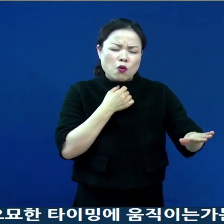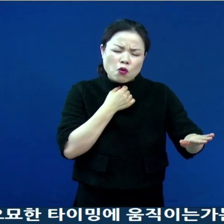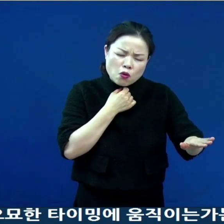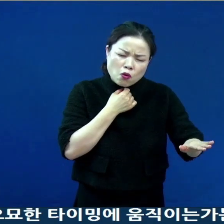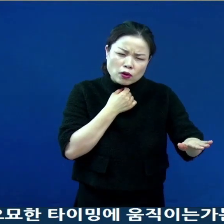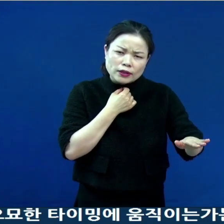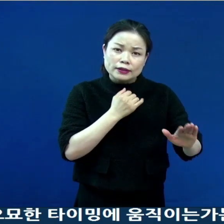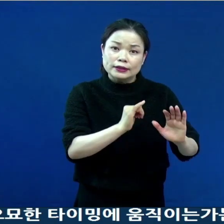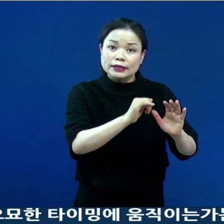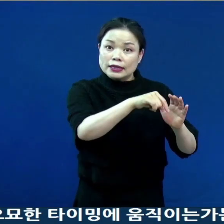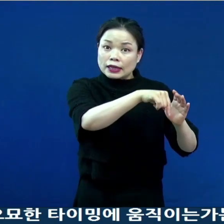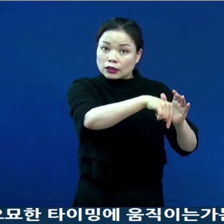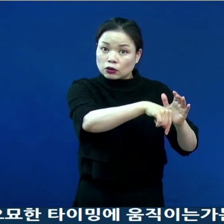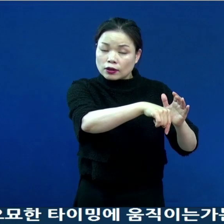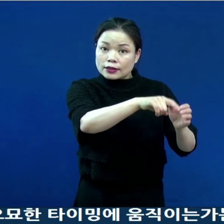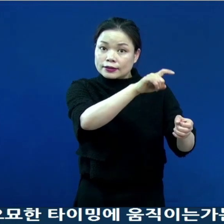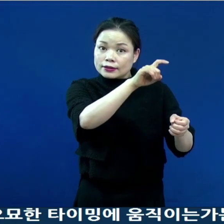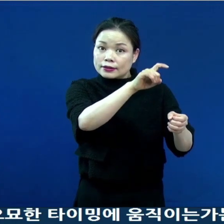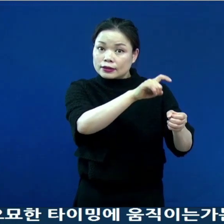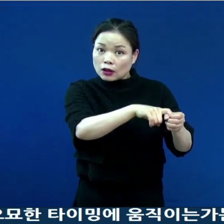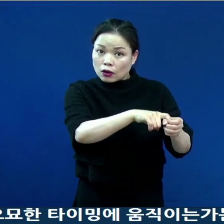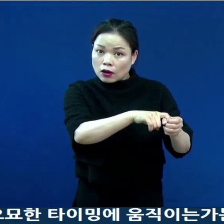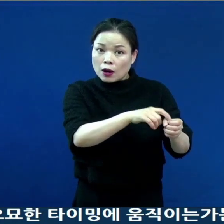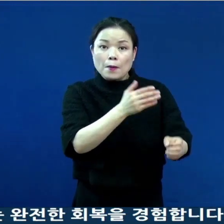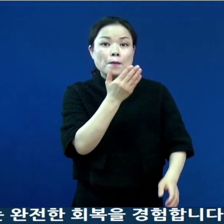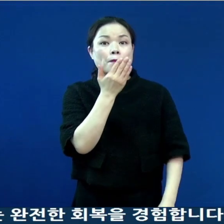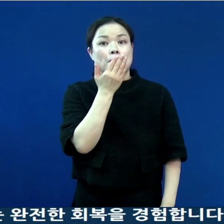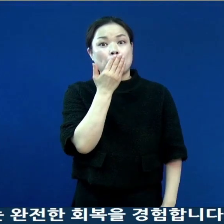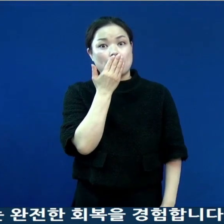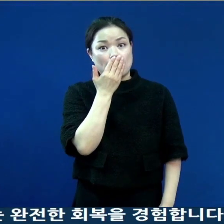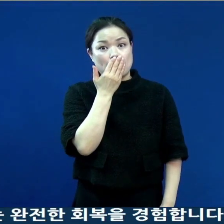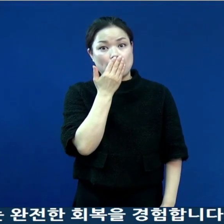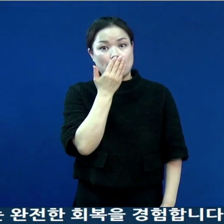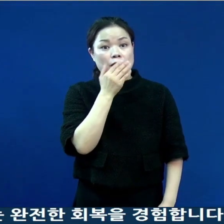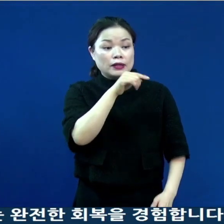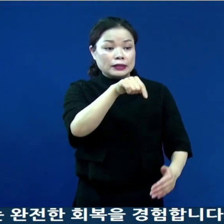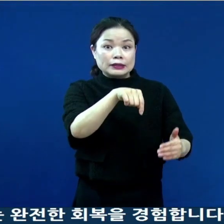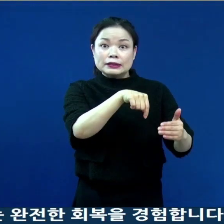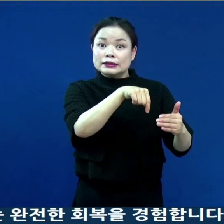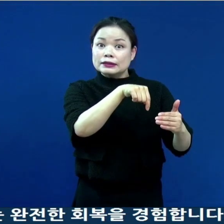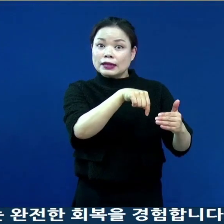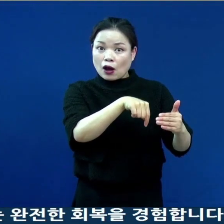이 세상 속의 떡을 먹는 그 중에